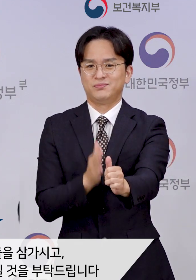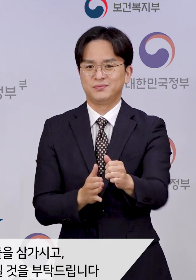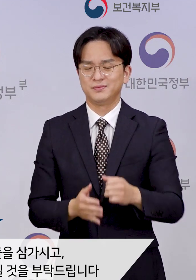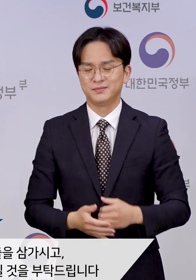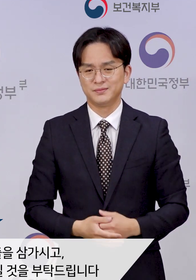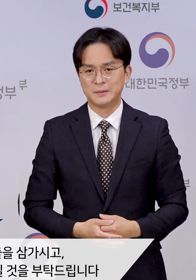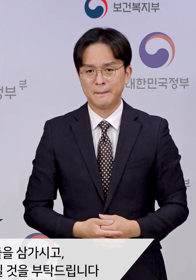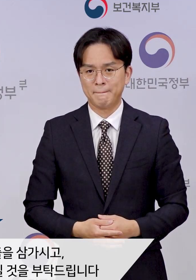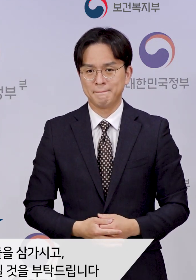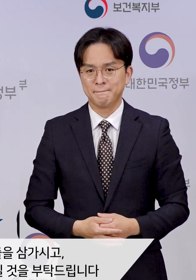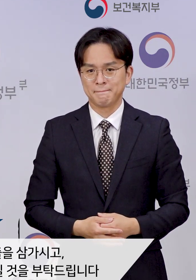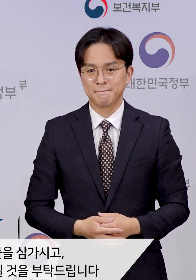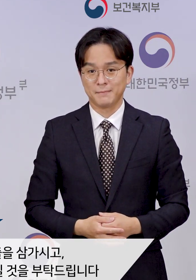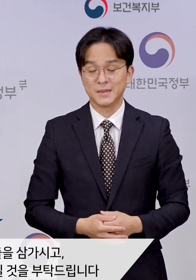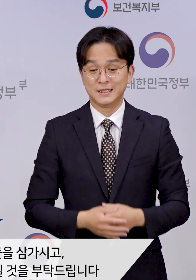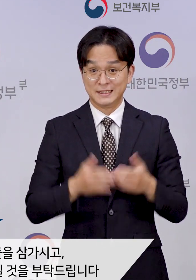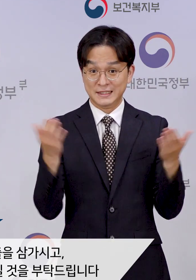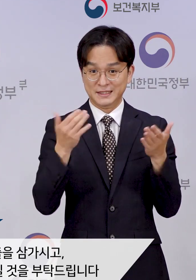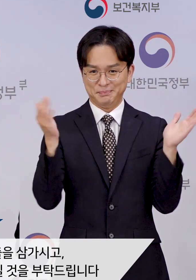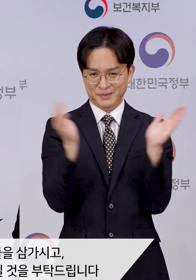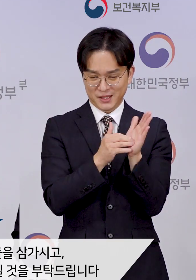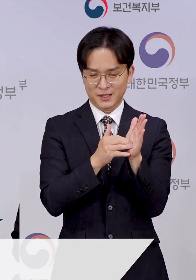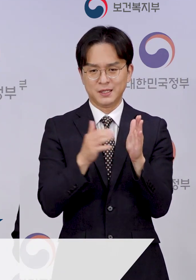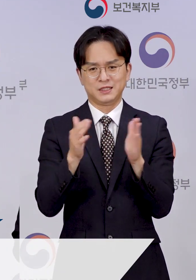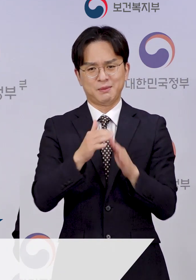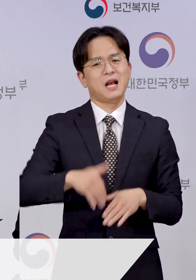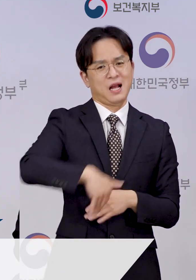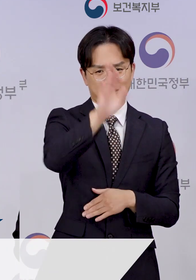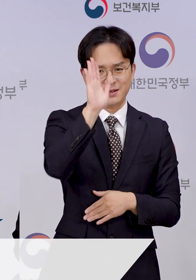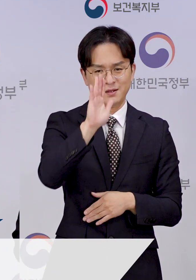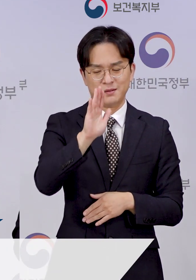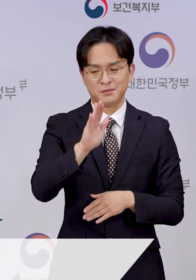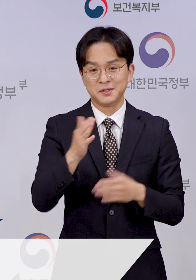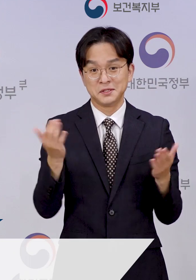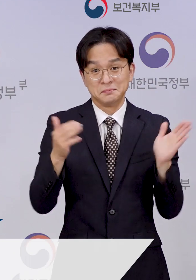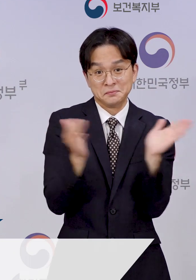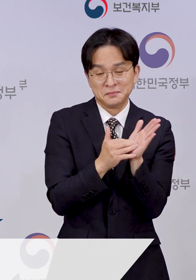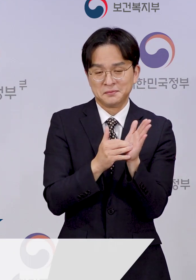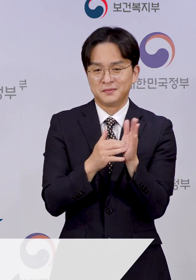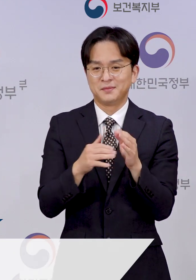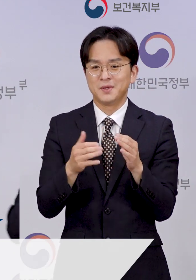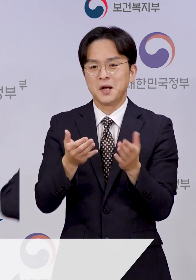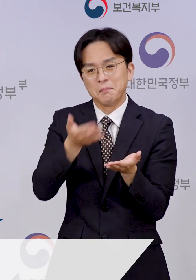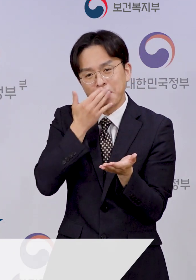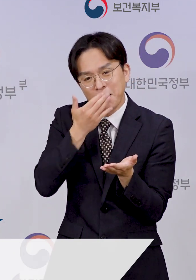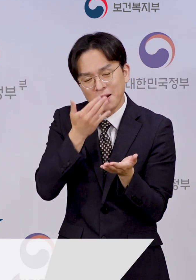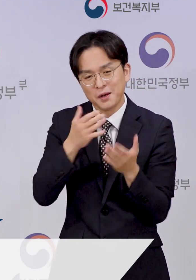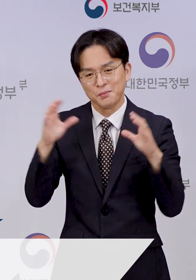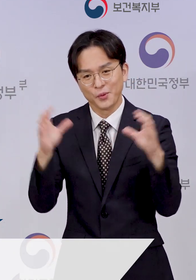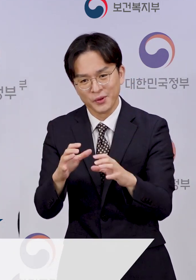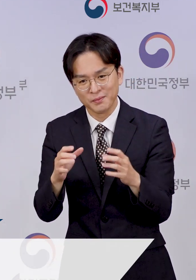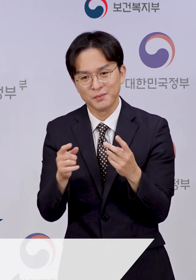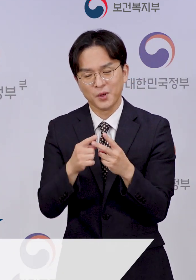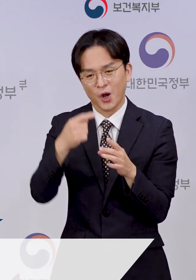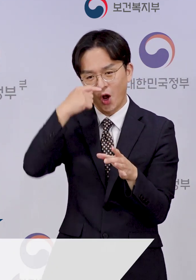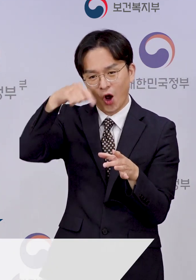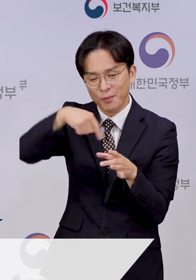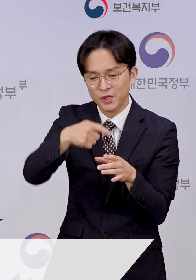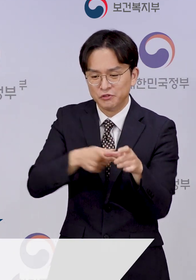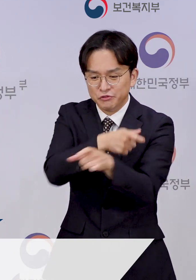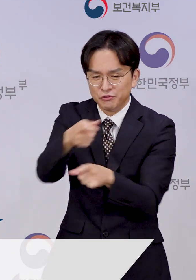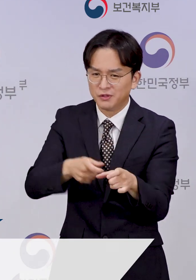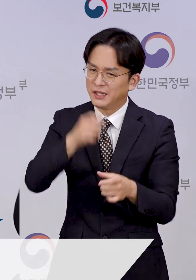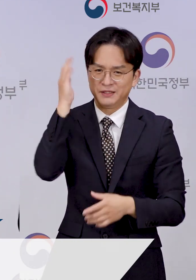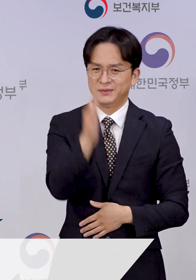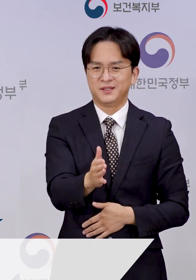머물러 주실 것을 부탁드립니다. 퇴근 시에 약속을 잡지 말고 바로 귀가해 주시고 회식이나 모임